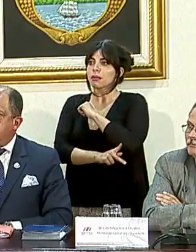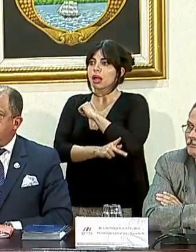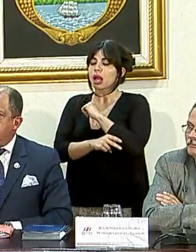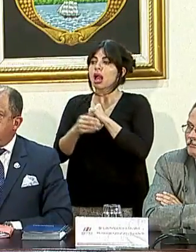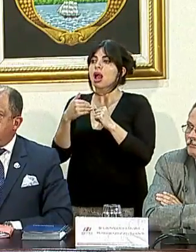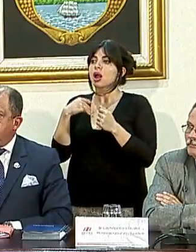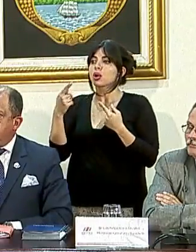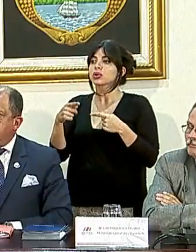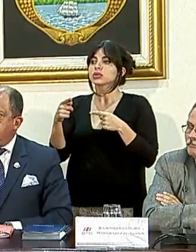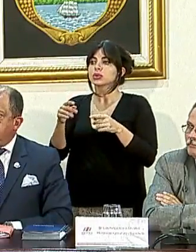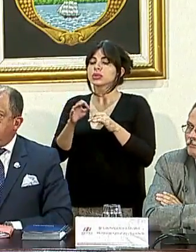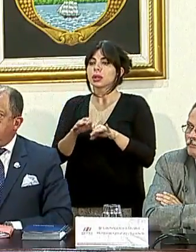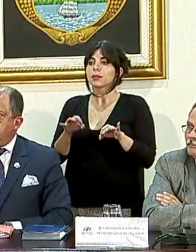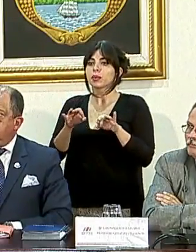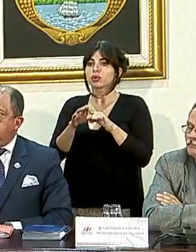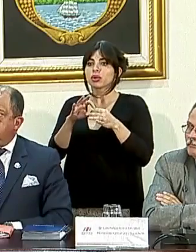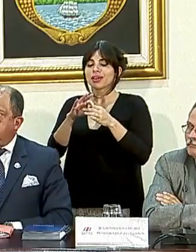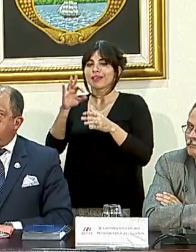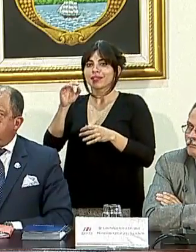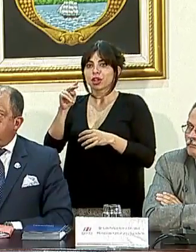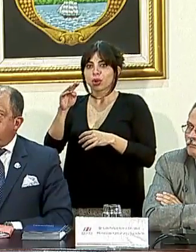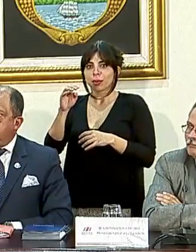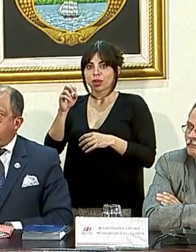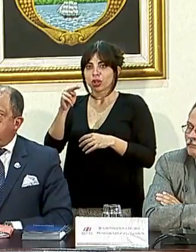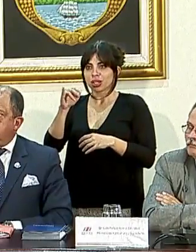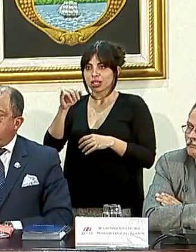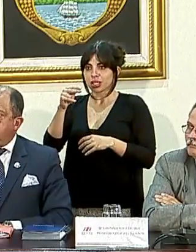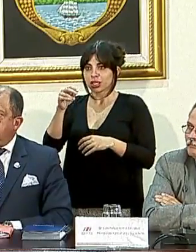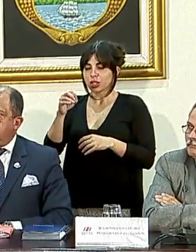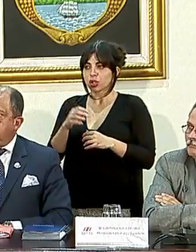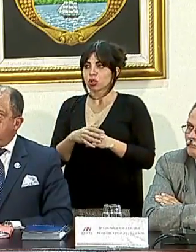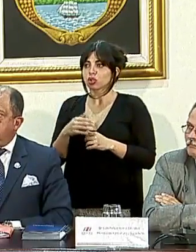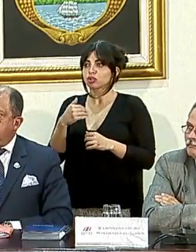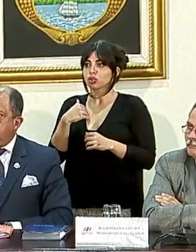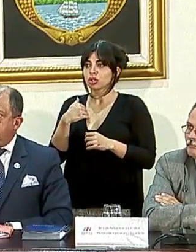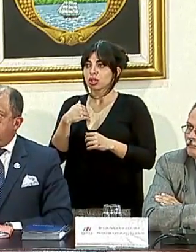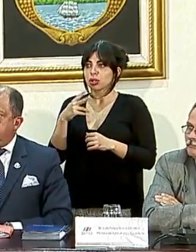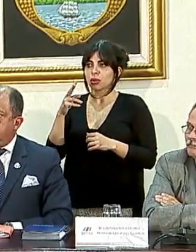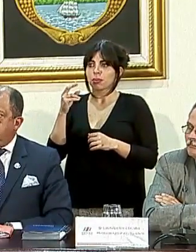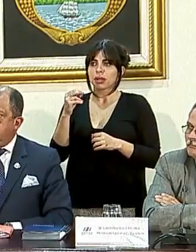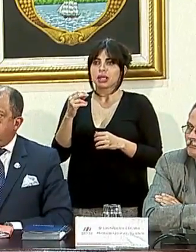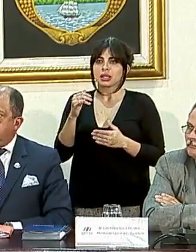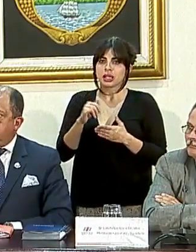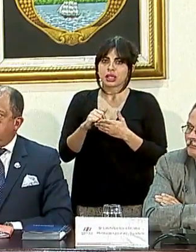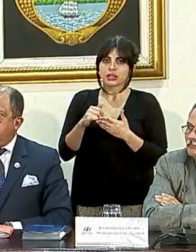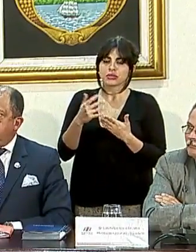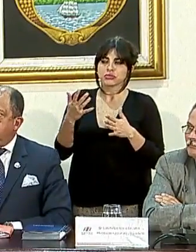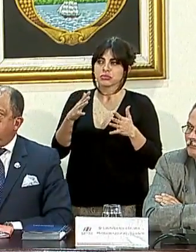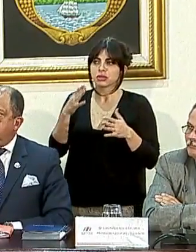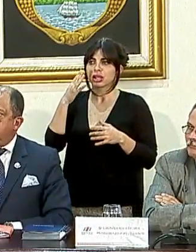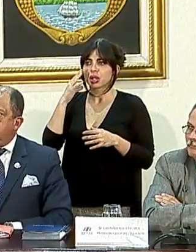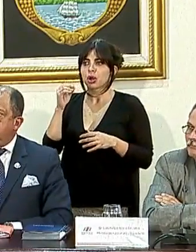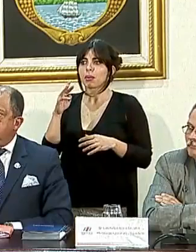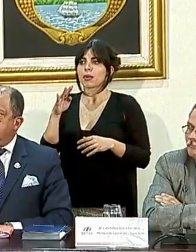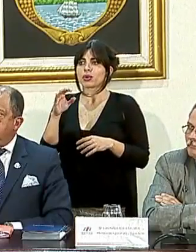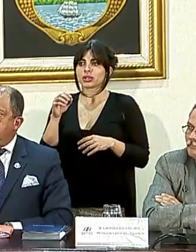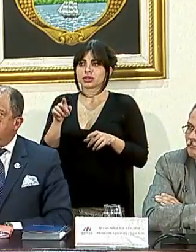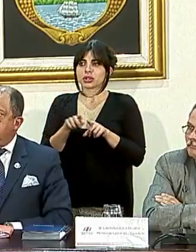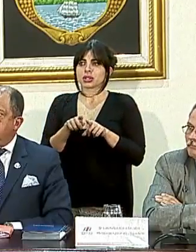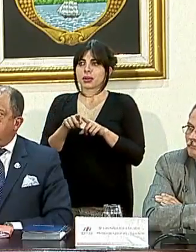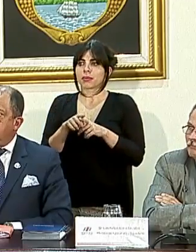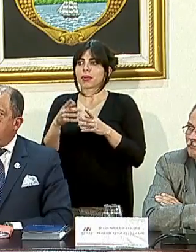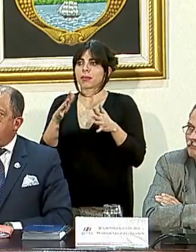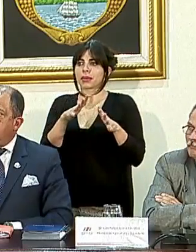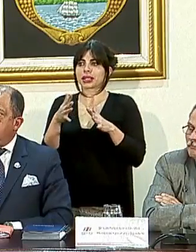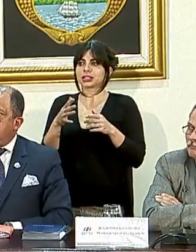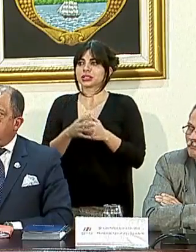habrá consecuencias importantes sobre el fenómeno del Niño. Yo llevo 20 en esto, más o menos. Creo que don Mauricio, que está aquí, también anda un